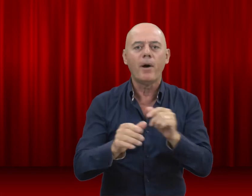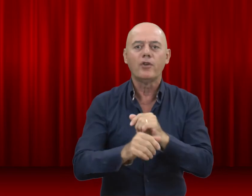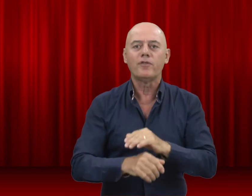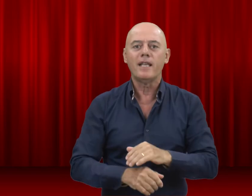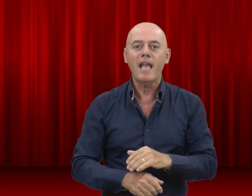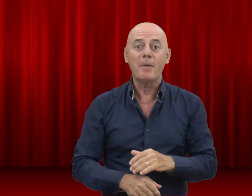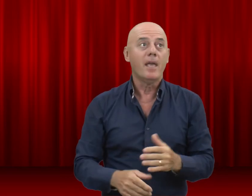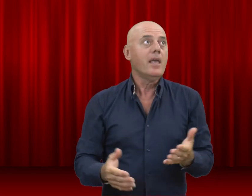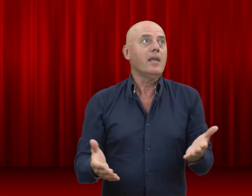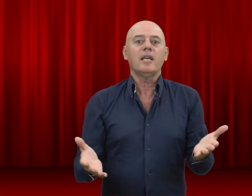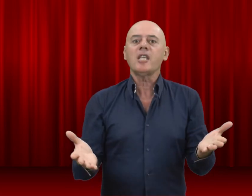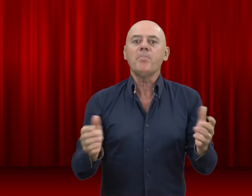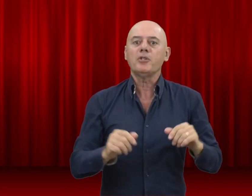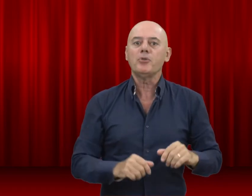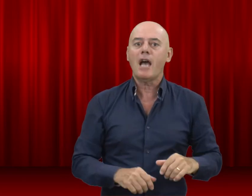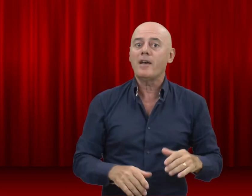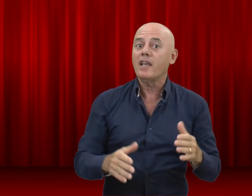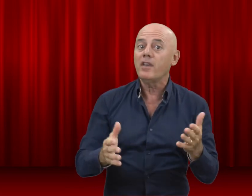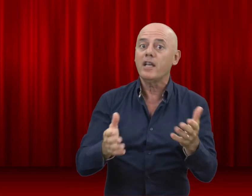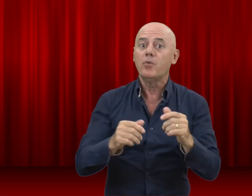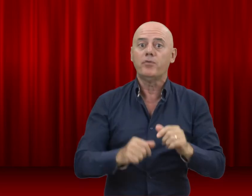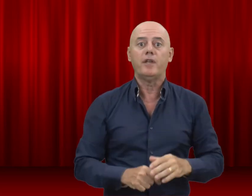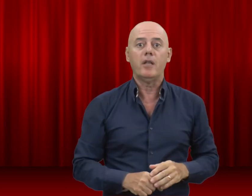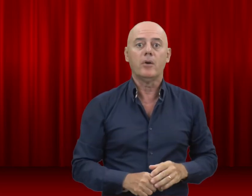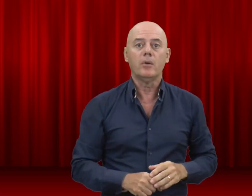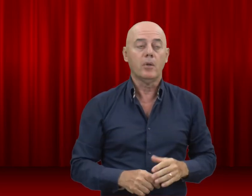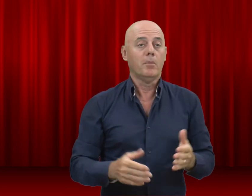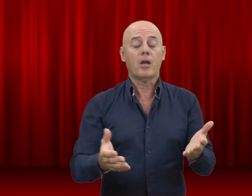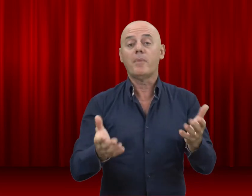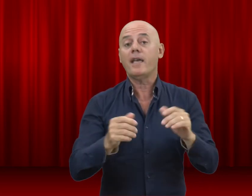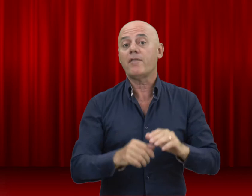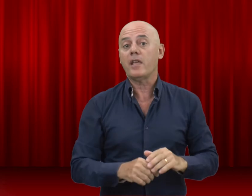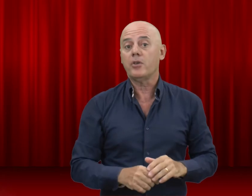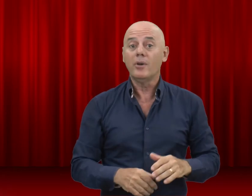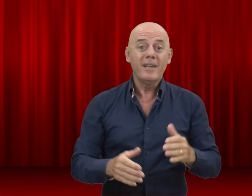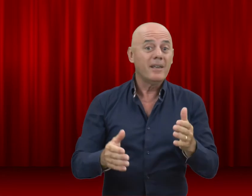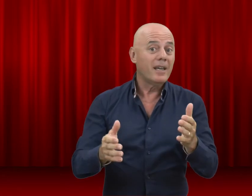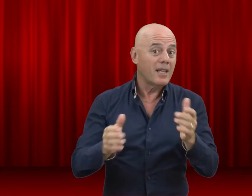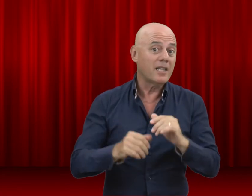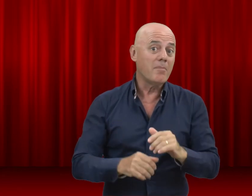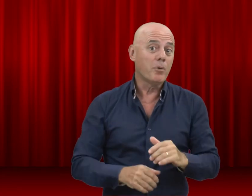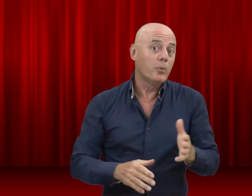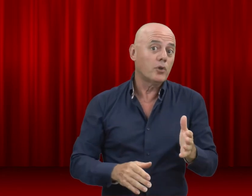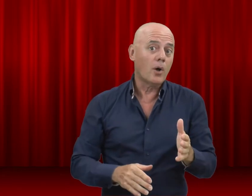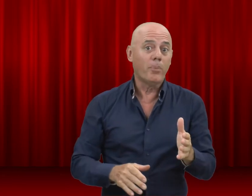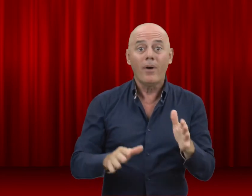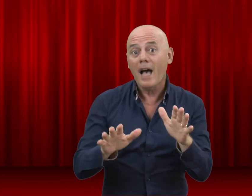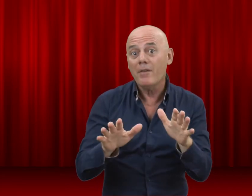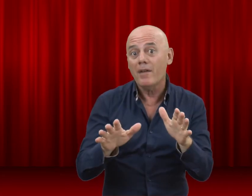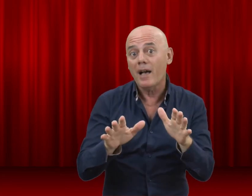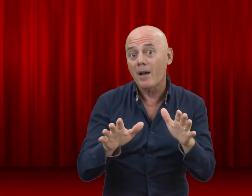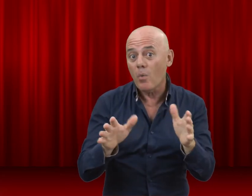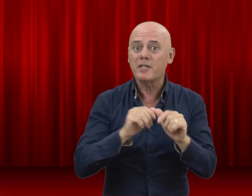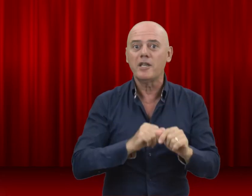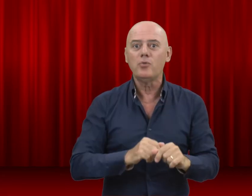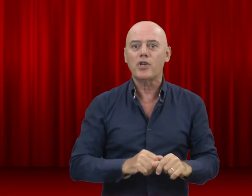povero, povero falegname che da sempre sognava di avere un figlio. Ma ormai era vecchio e da tempo, purtroppo,